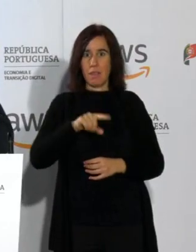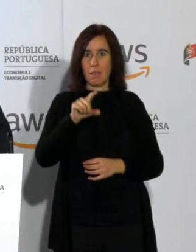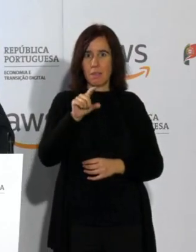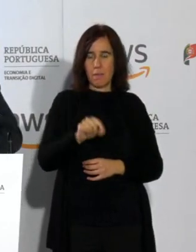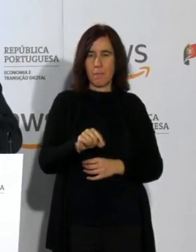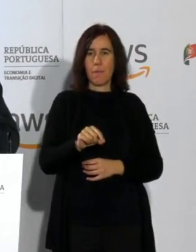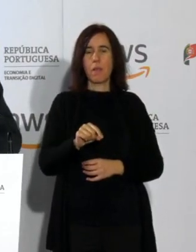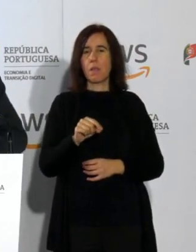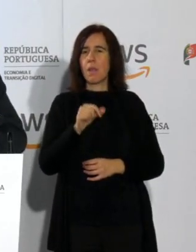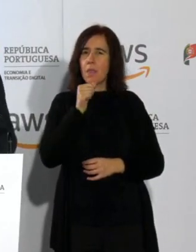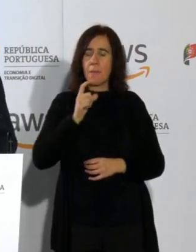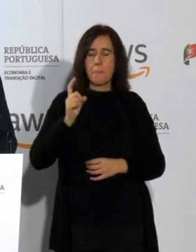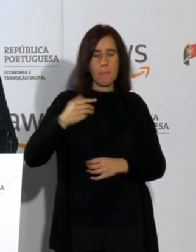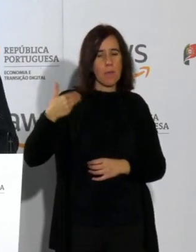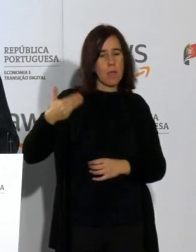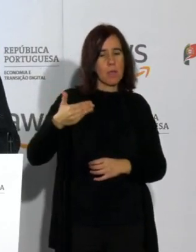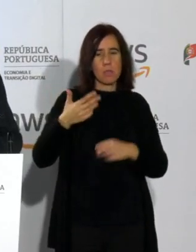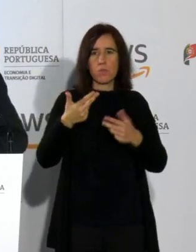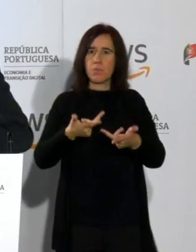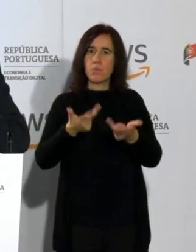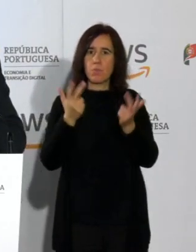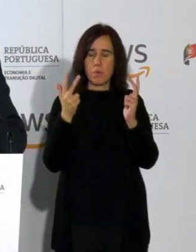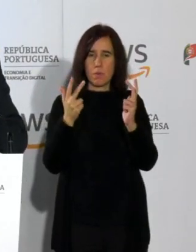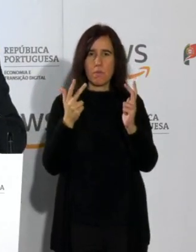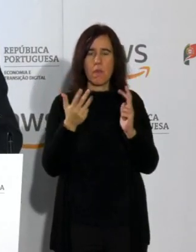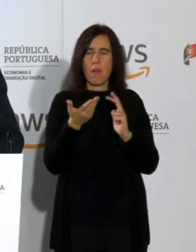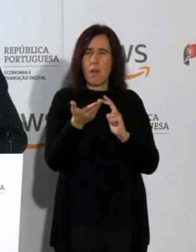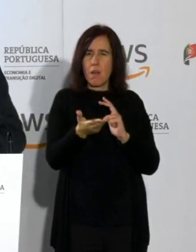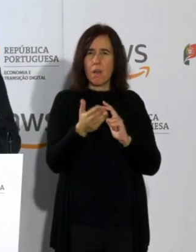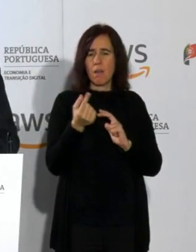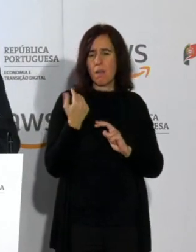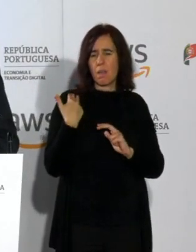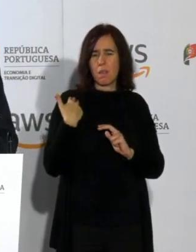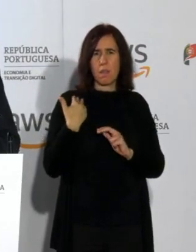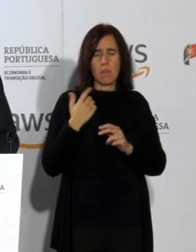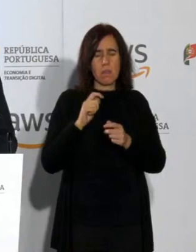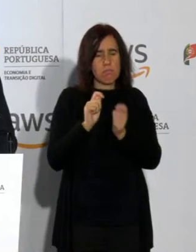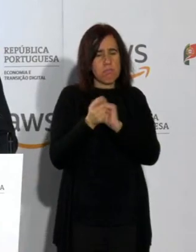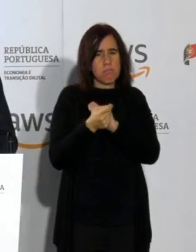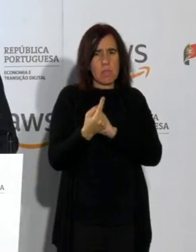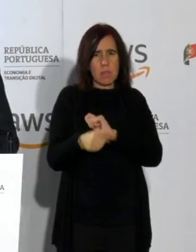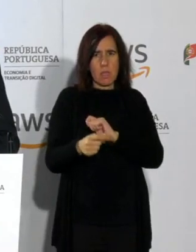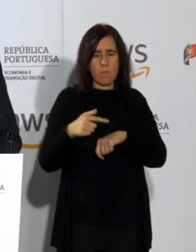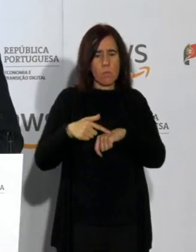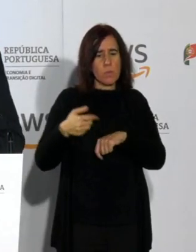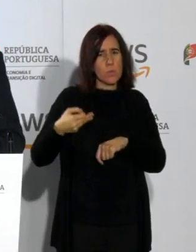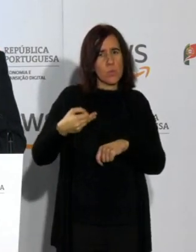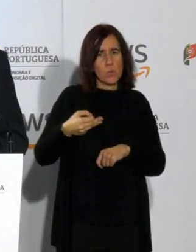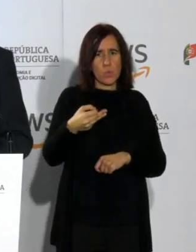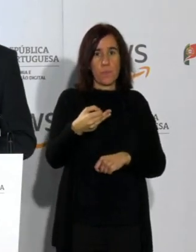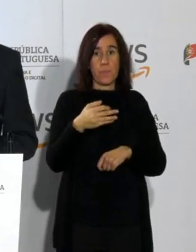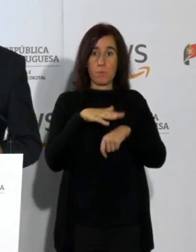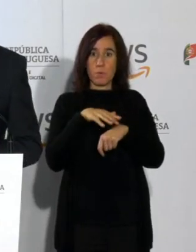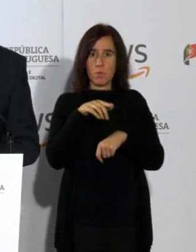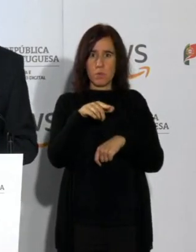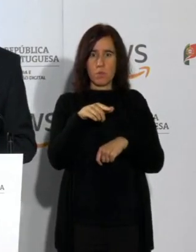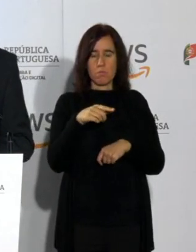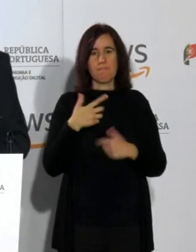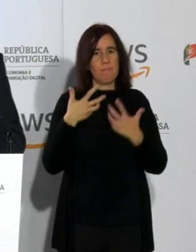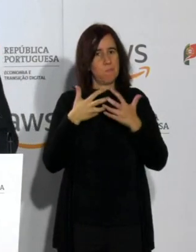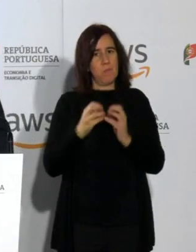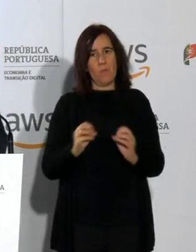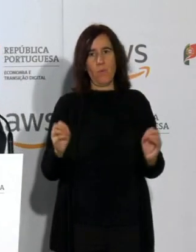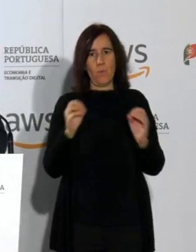uma contínua disponibilidade das mais recentes atualizações a cada momento. E por isso, não tenho dúvida